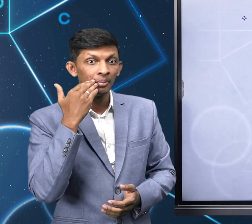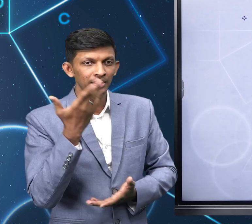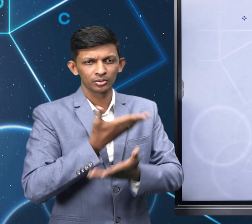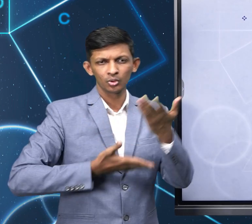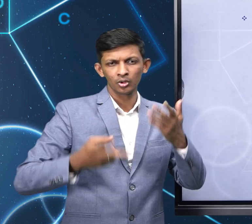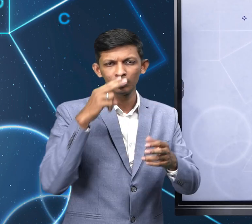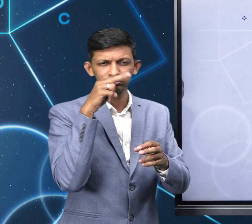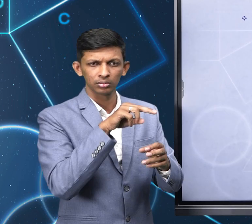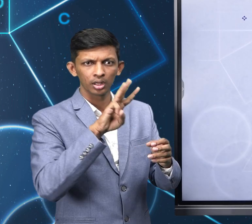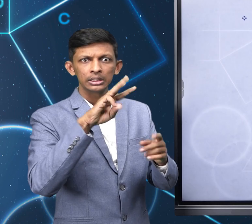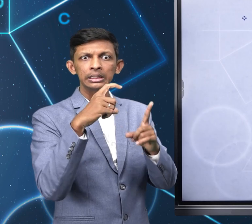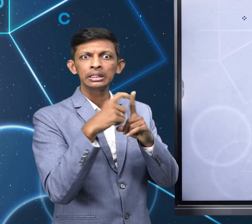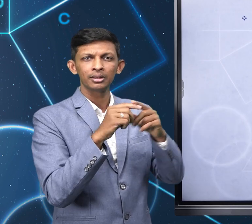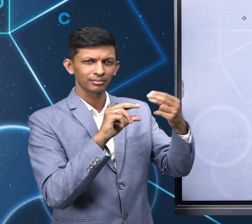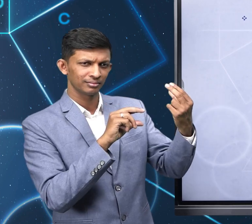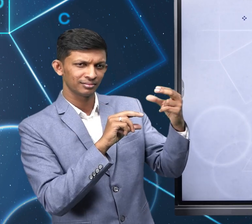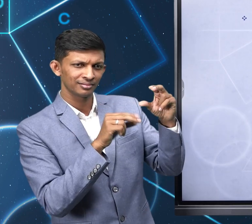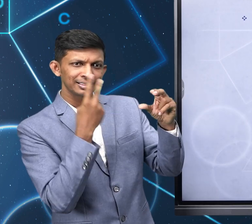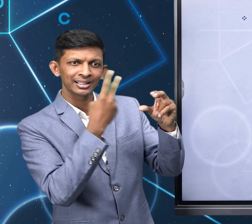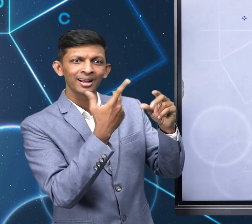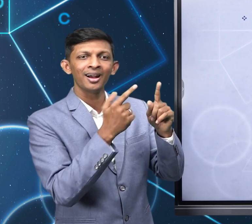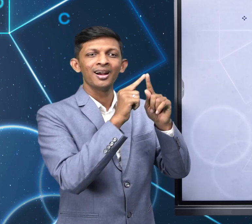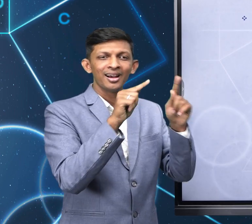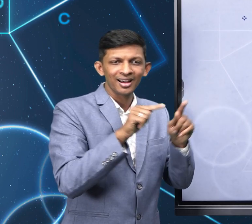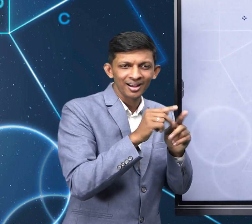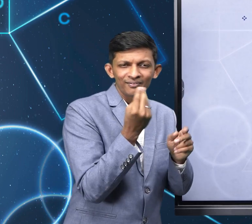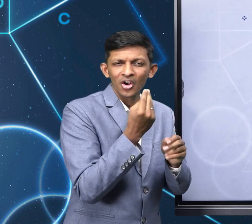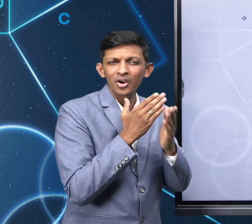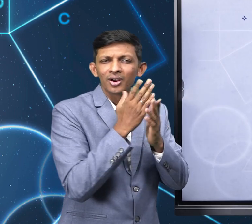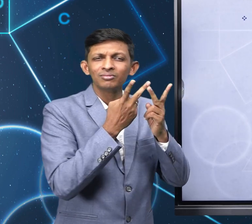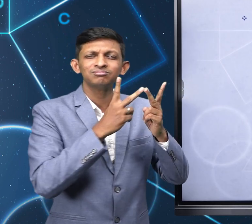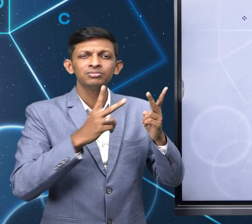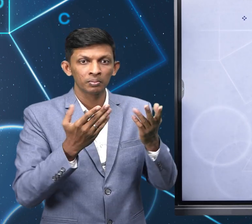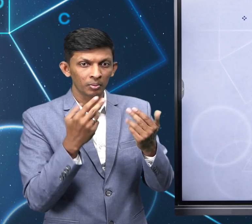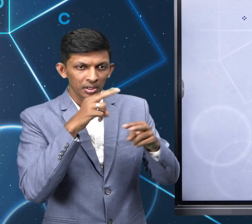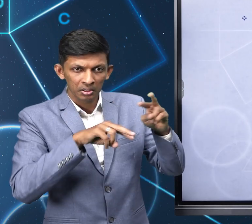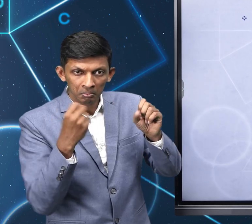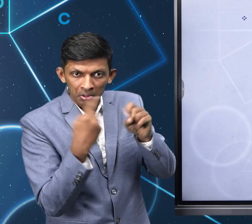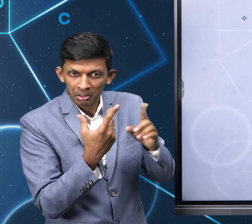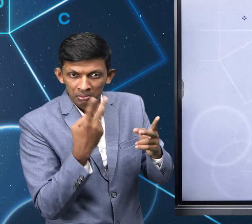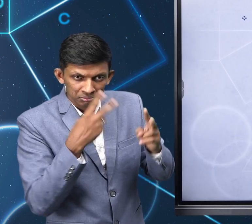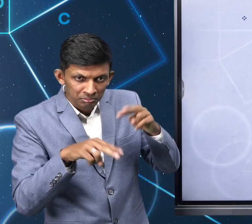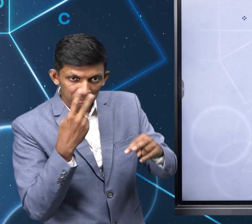एका बाजूने 3D आकार पाहिला तर काही भाग दिसत नाहीत.